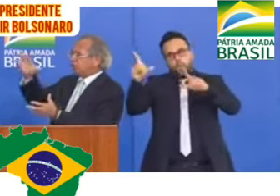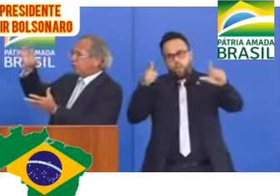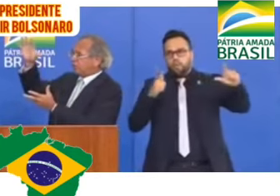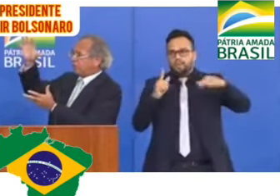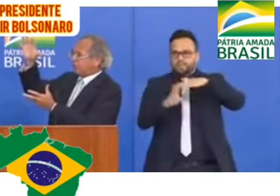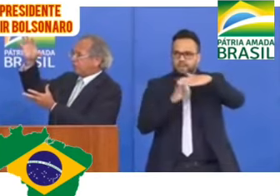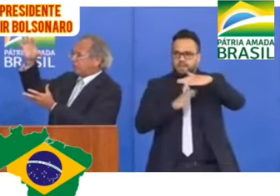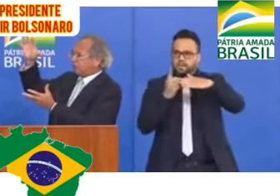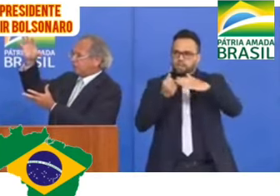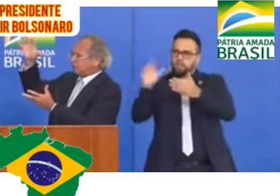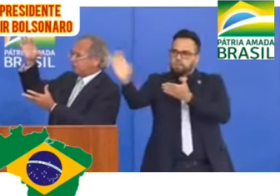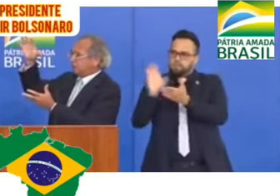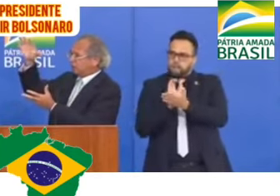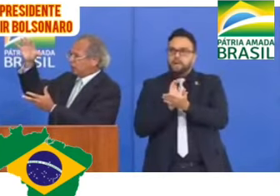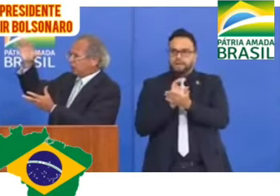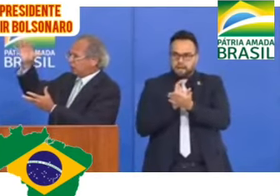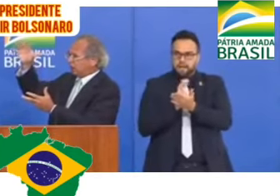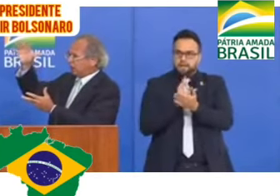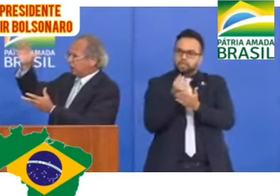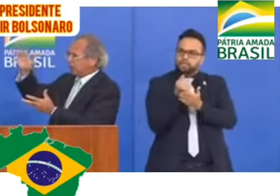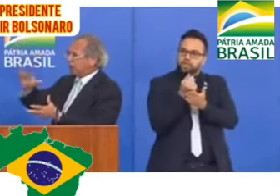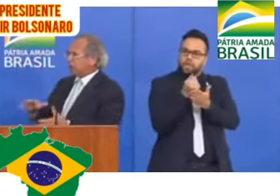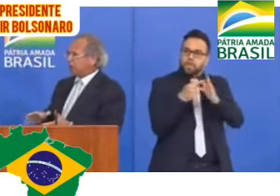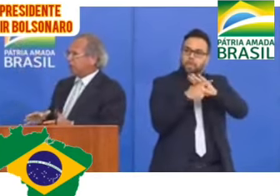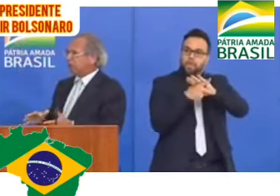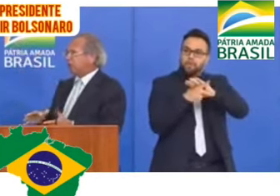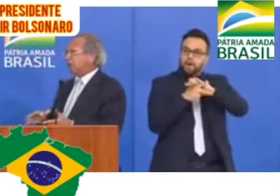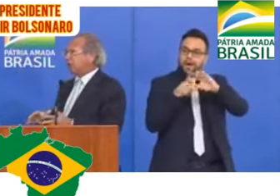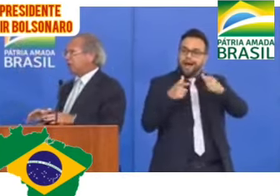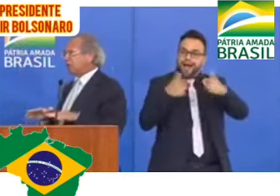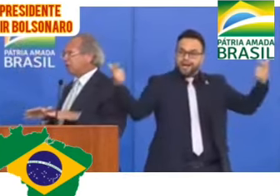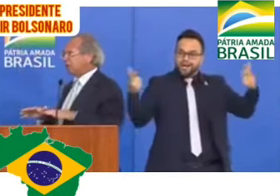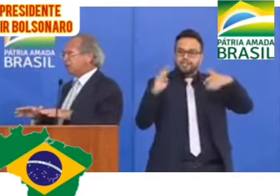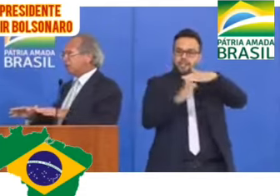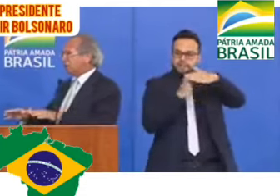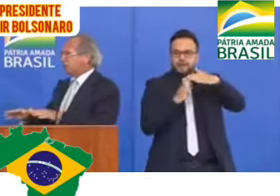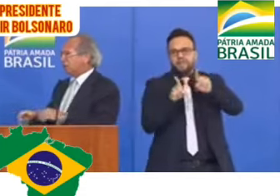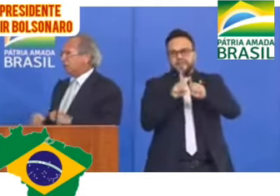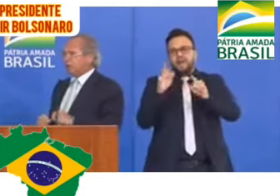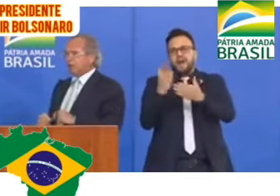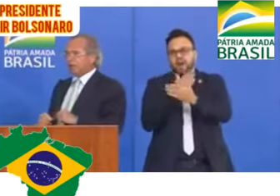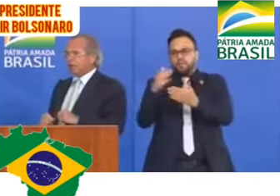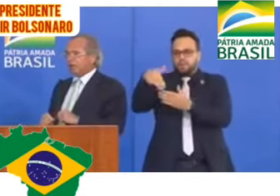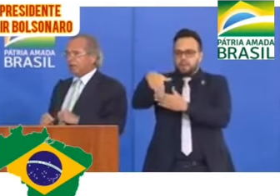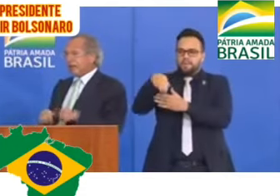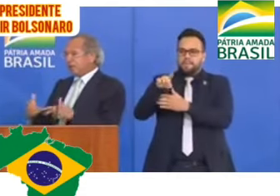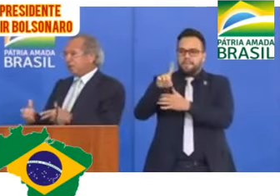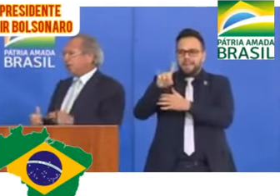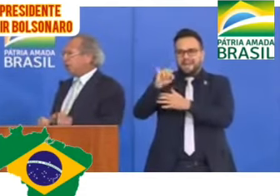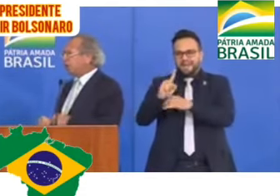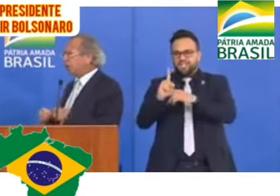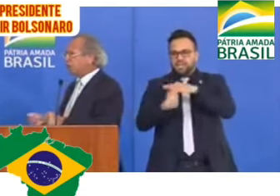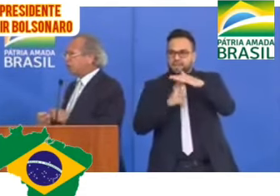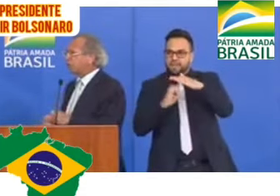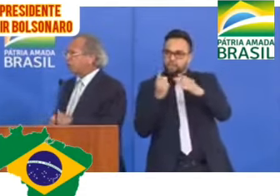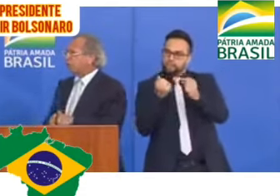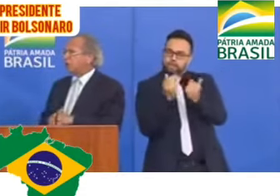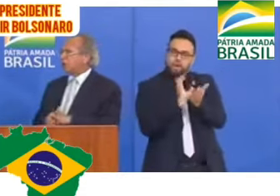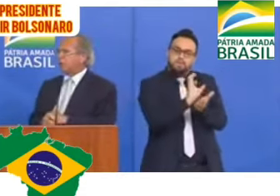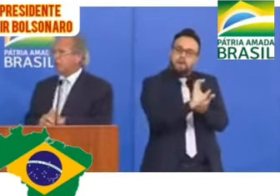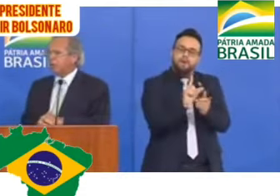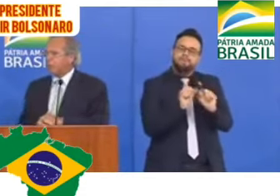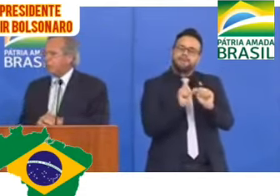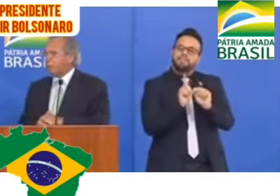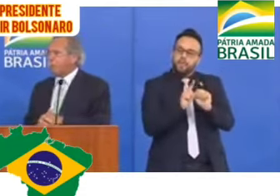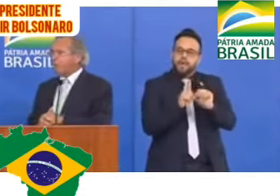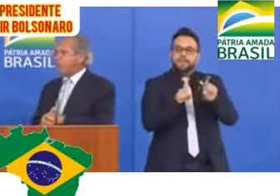esse dinheiro, que era para as grandes, para muito grandes, e para as pequenas e médias, que já estava fluindo, a esse dinheiro nós tivemos que